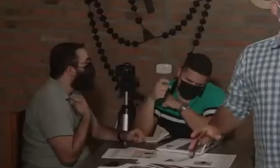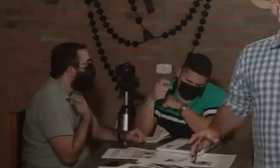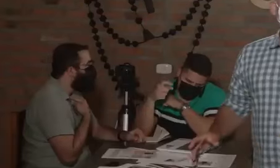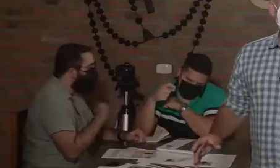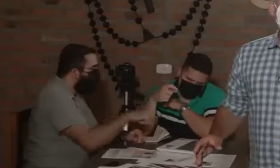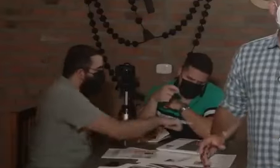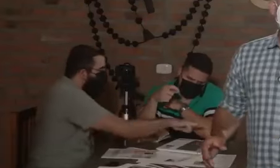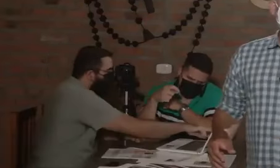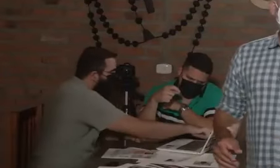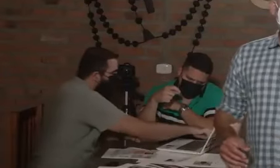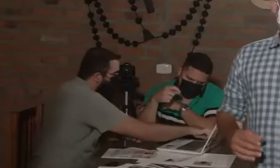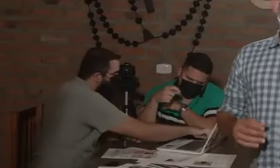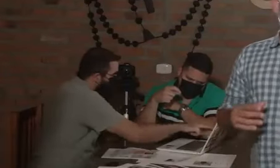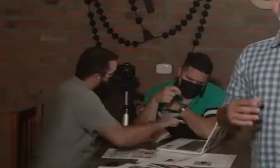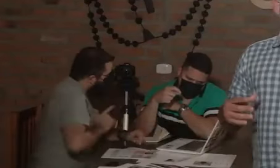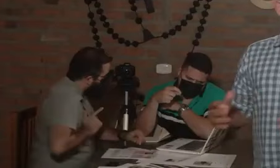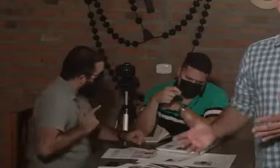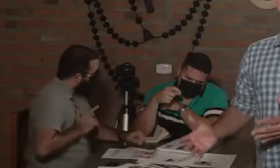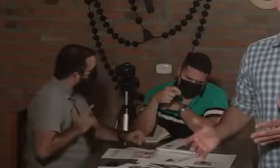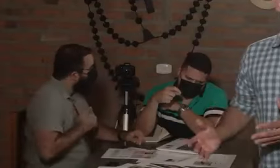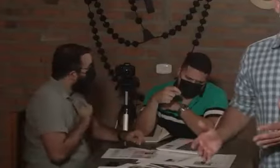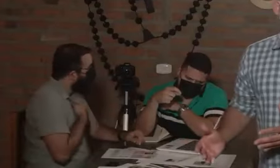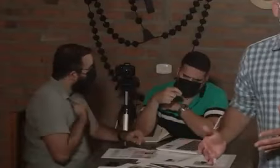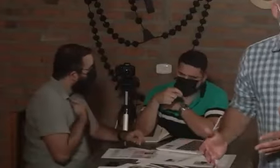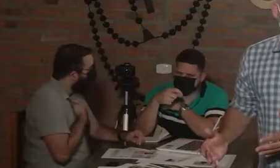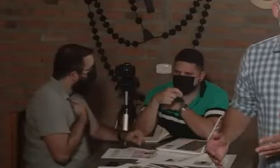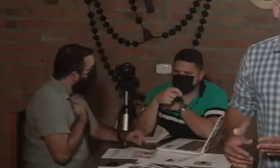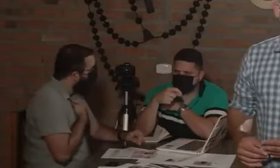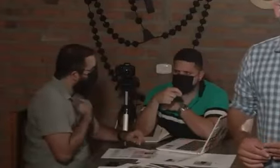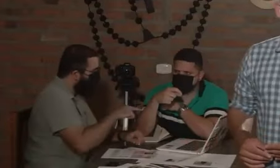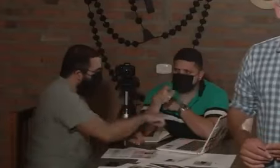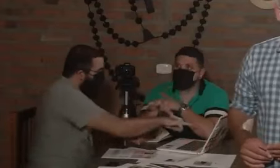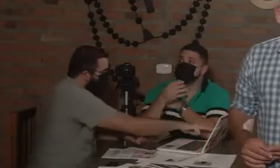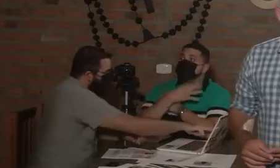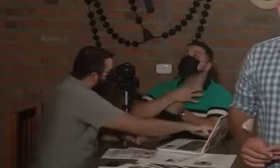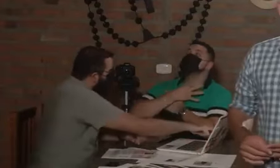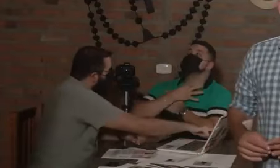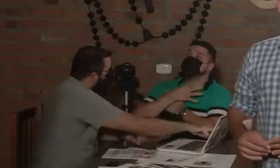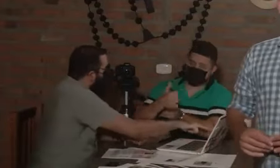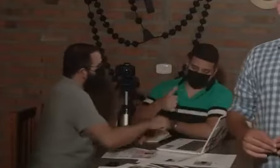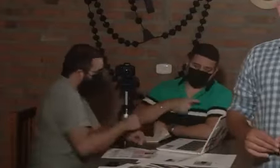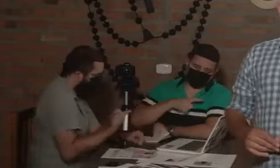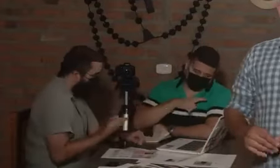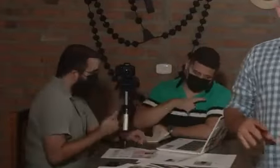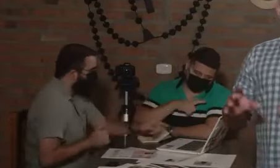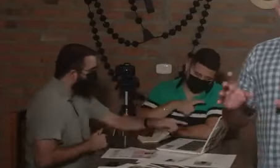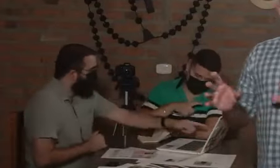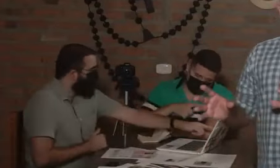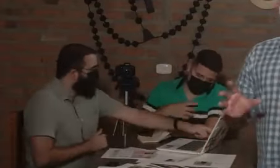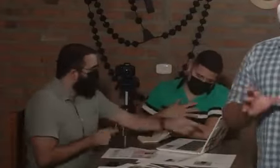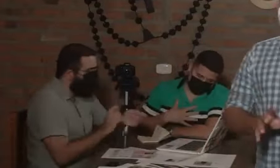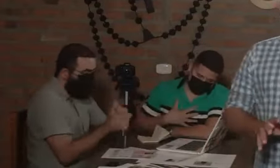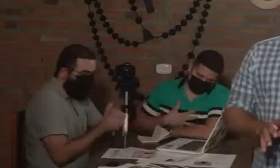anos, especialistas da área de linguística da Universidade Federal do Delta do Parnaíba estudam as origens